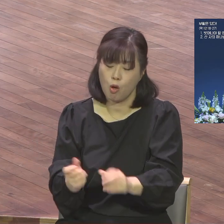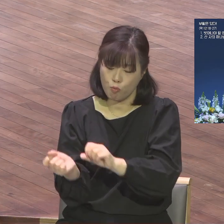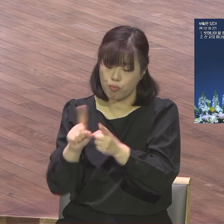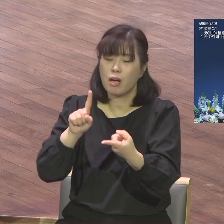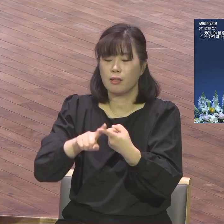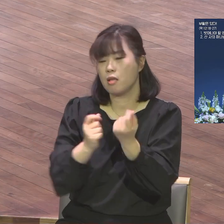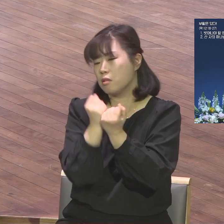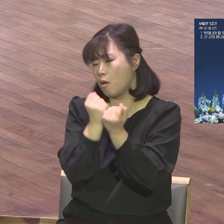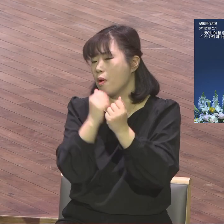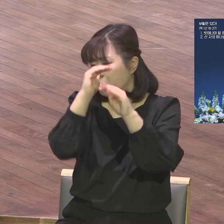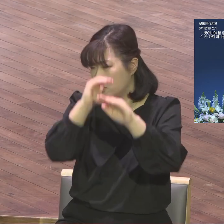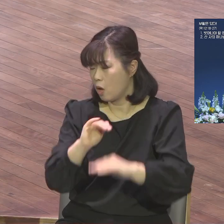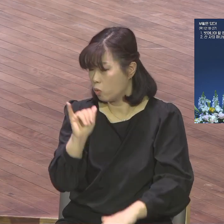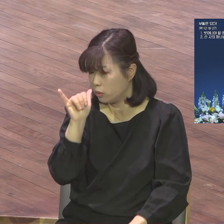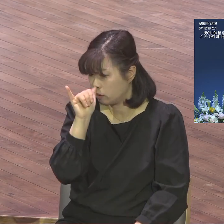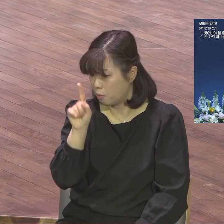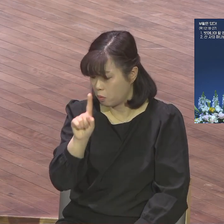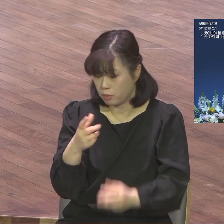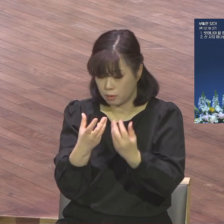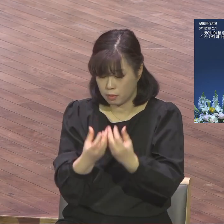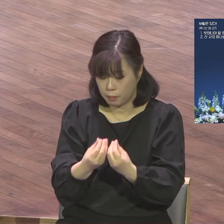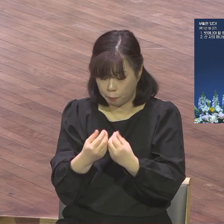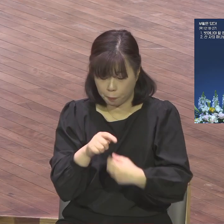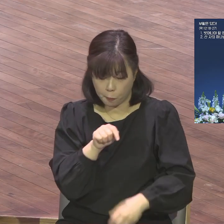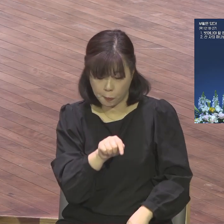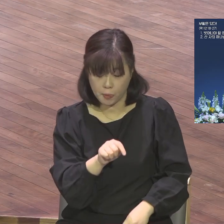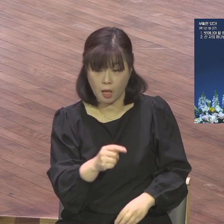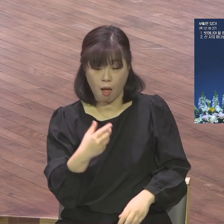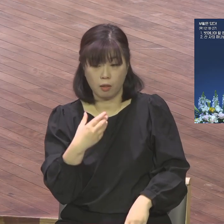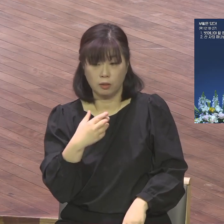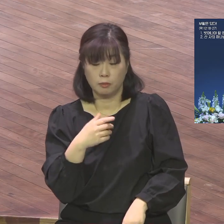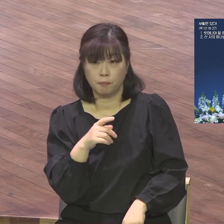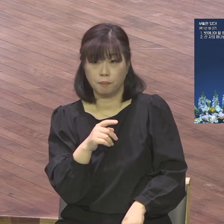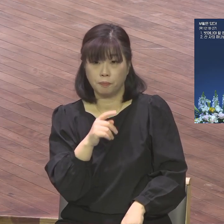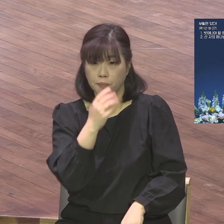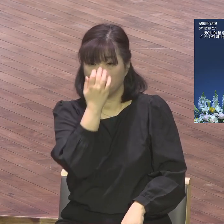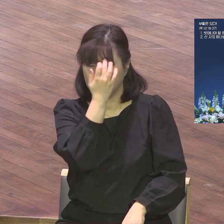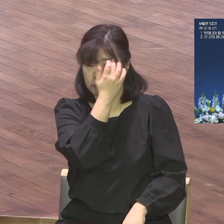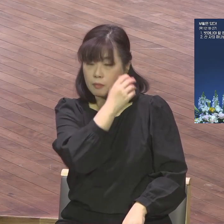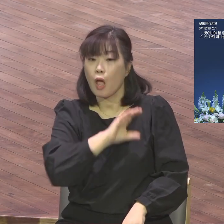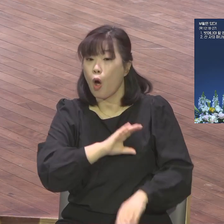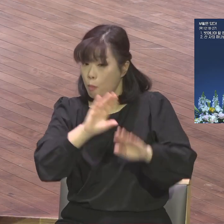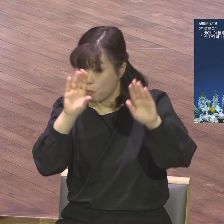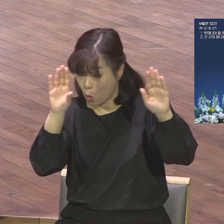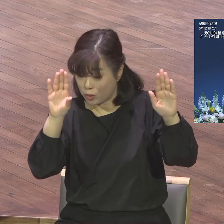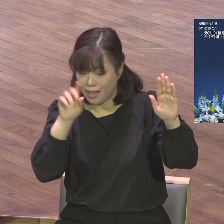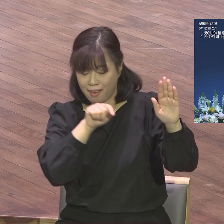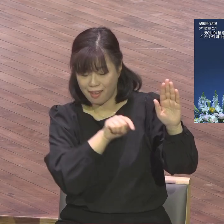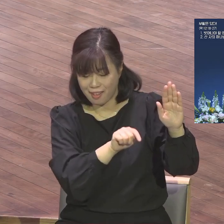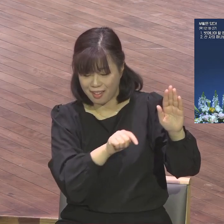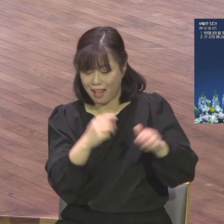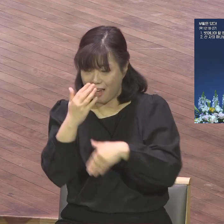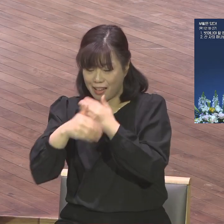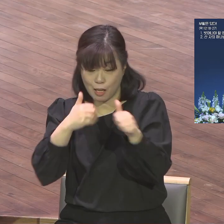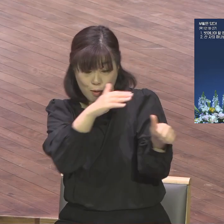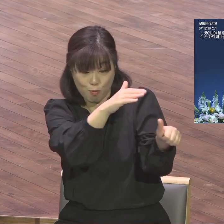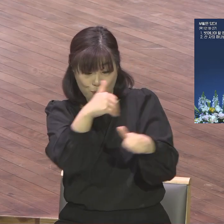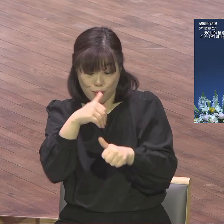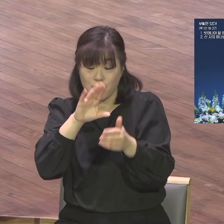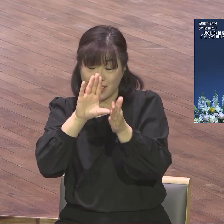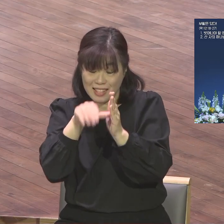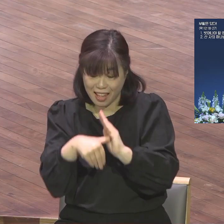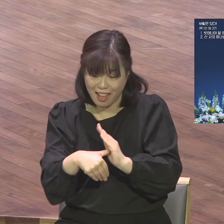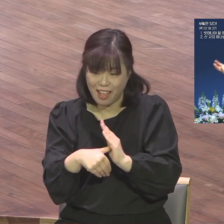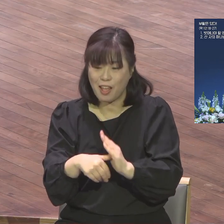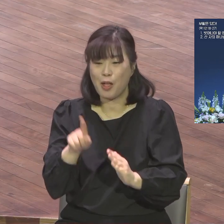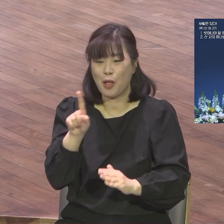모세가 호렙산에서 하나님을 만났을 때 떨기나무 불꽃 가운데서 말씀하신 내용을 인용해